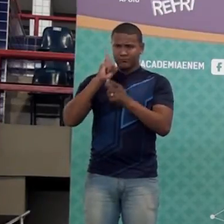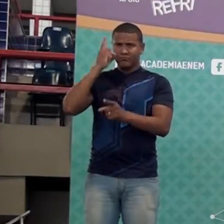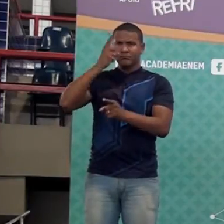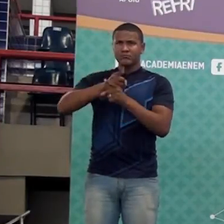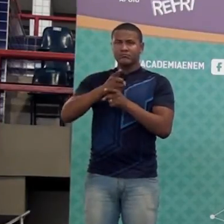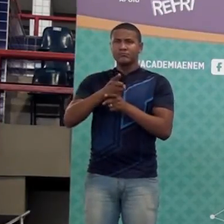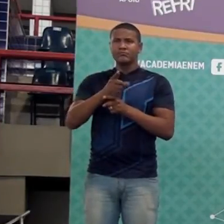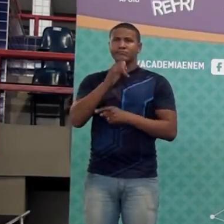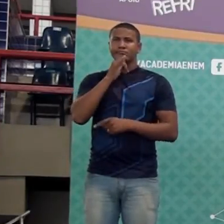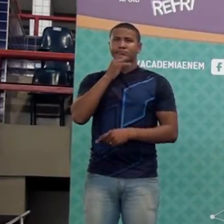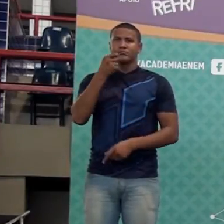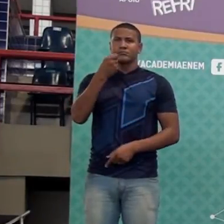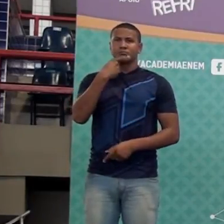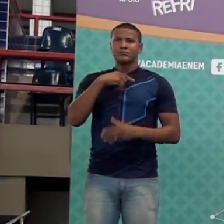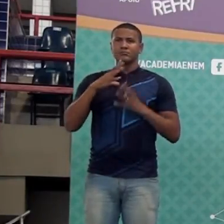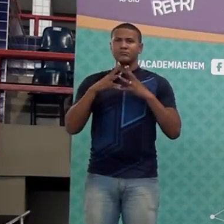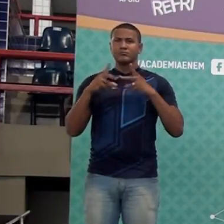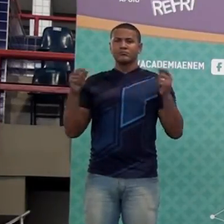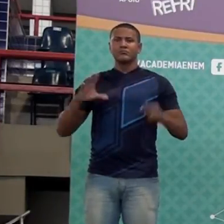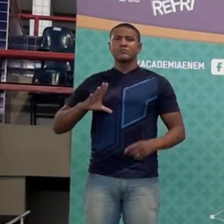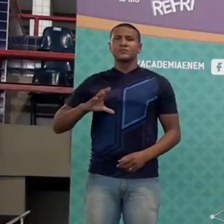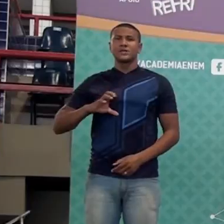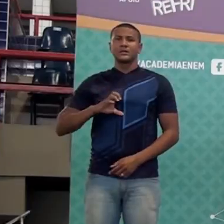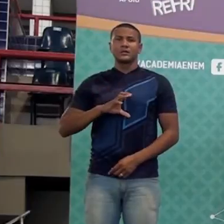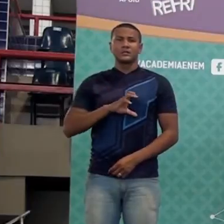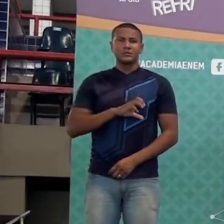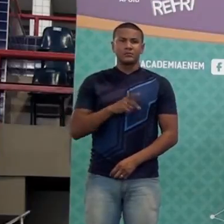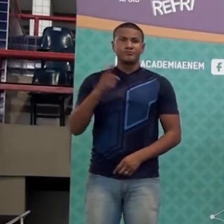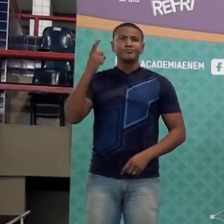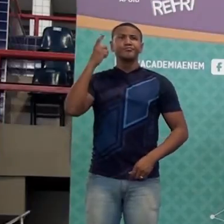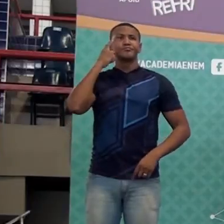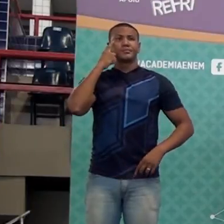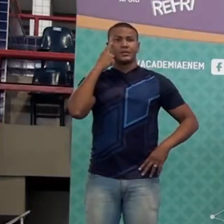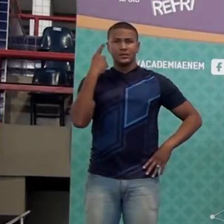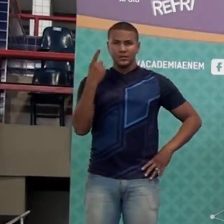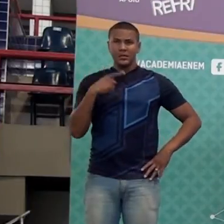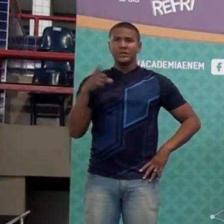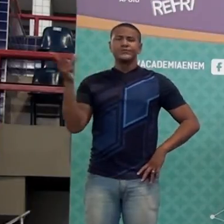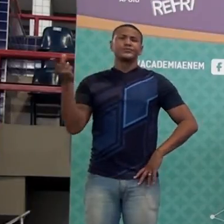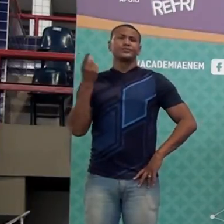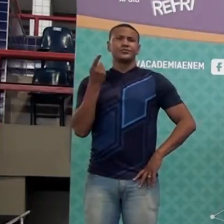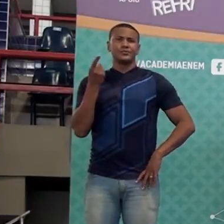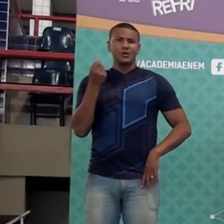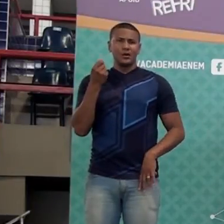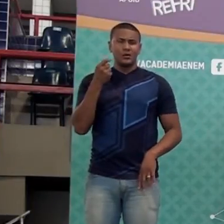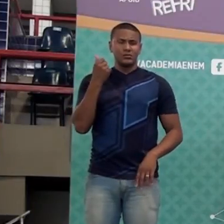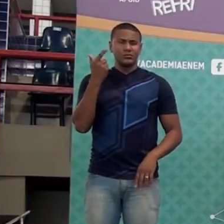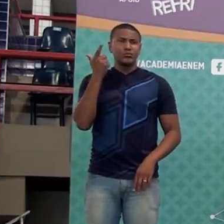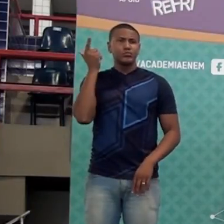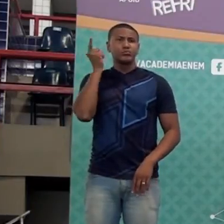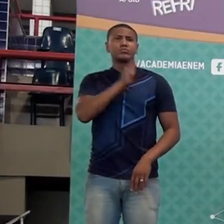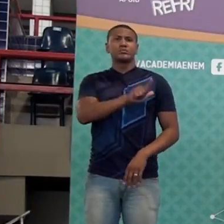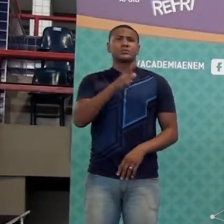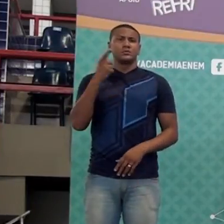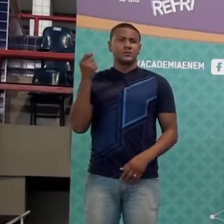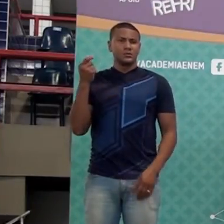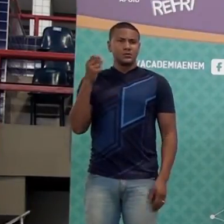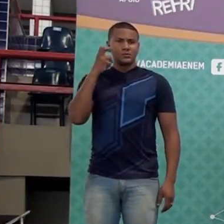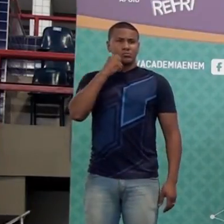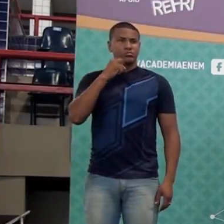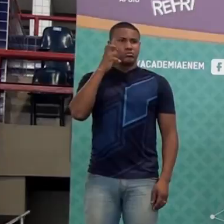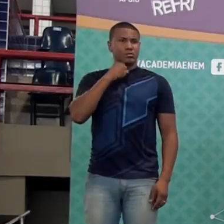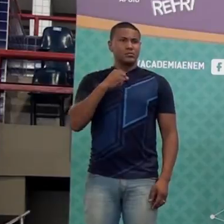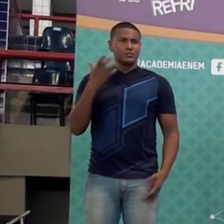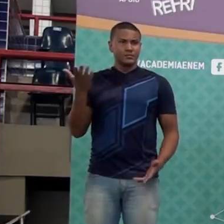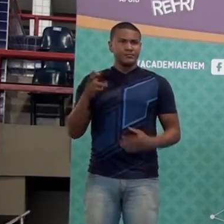tratar câncer? O tanto de dinheiro que isso não vai gerar? Então, a biodiversidade ela tem